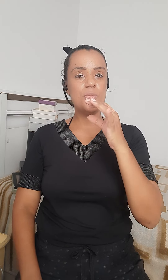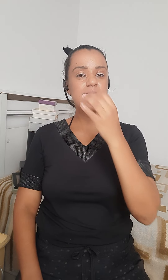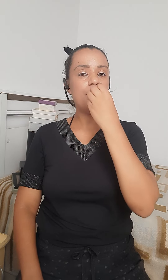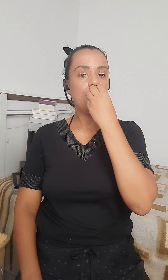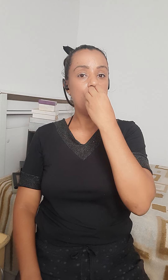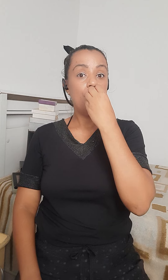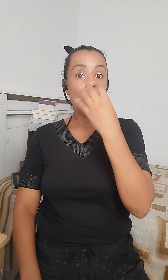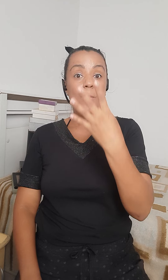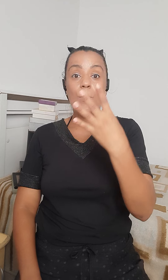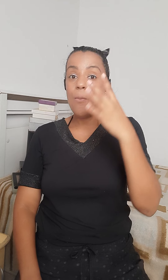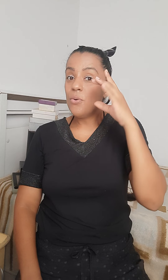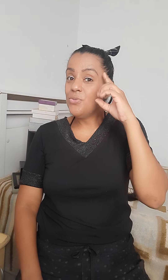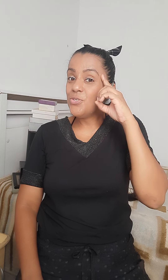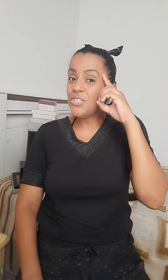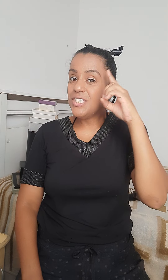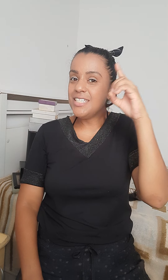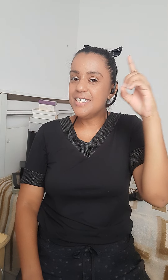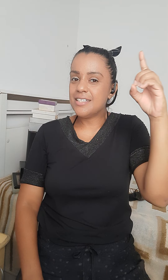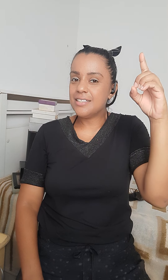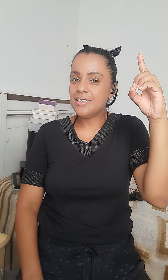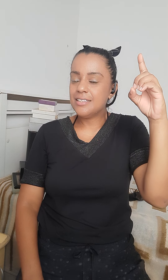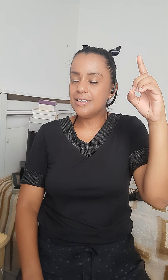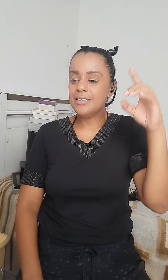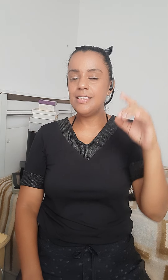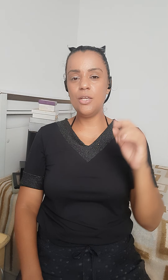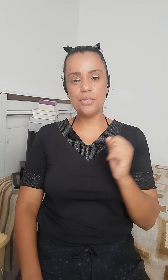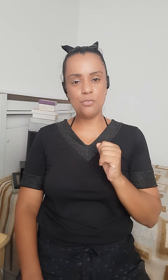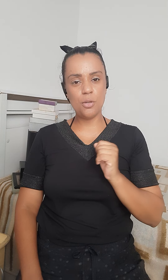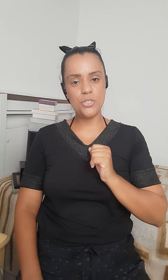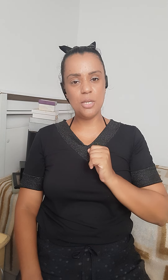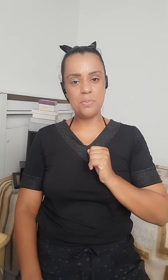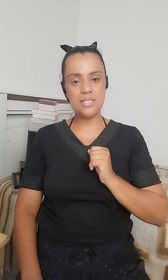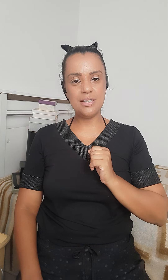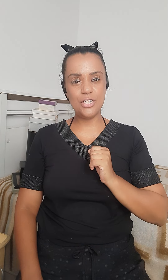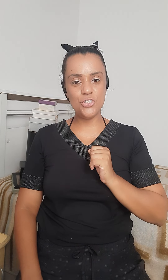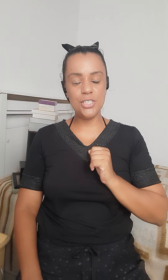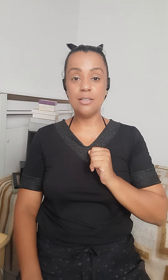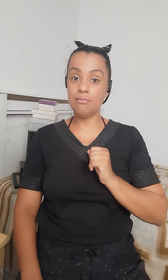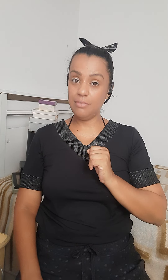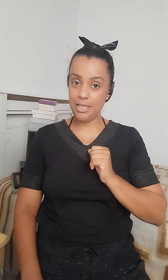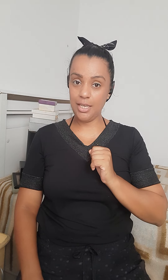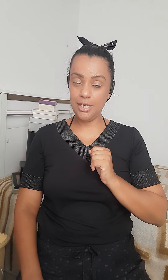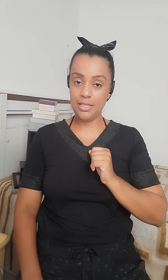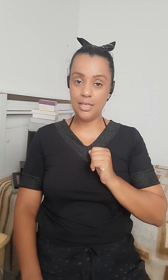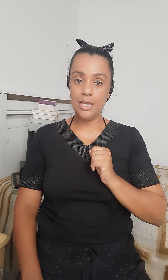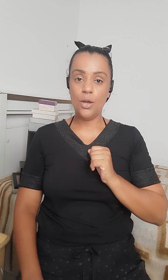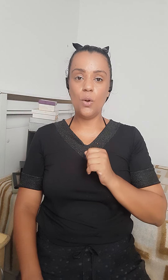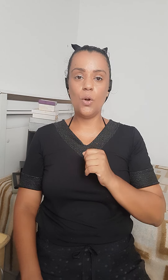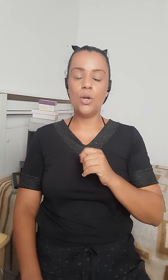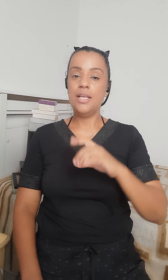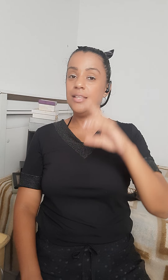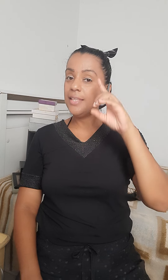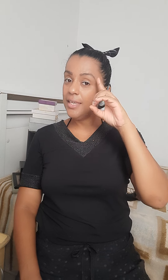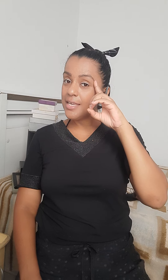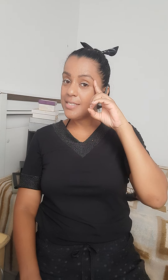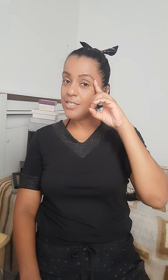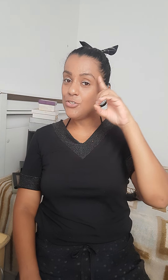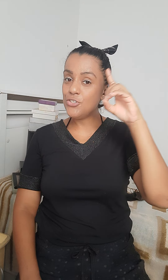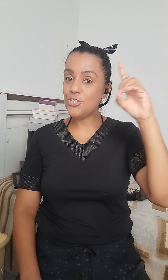lá. Bom dia. Tem outra forma de representar dia? Tem. Ó, tem esse